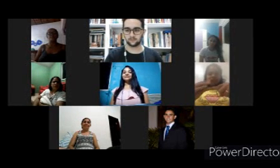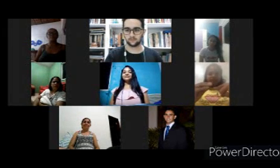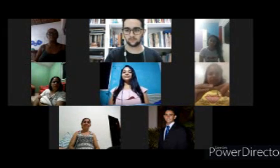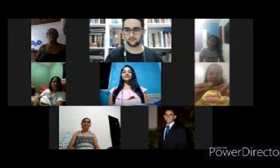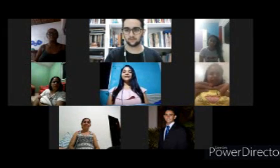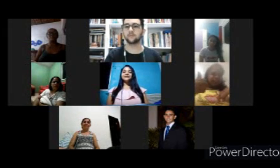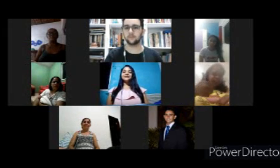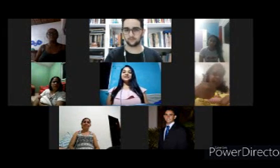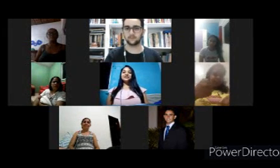Caneta.